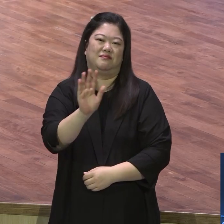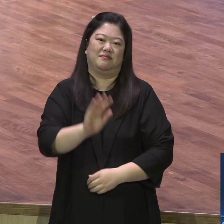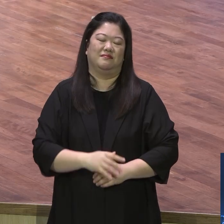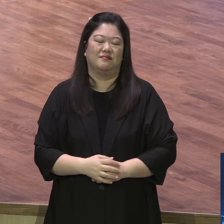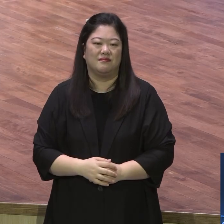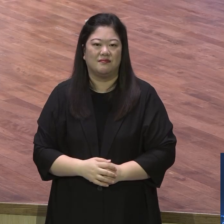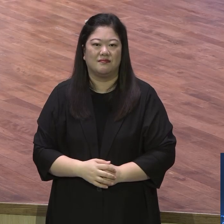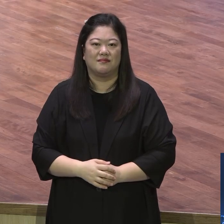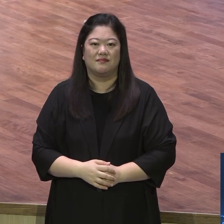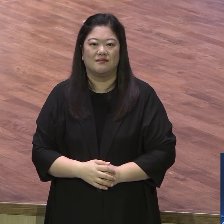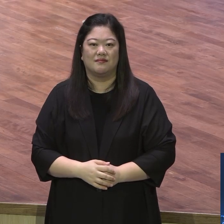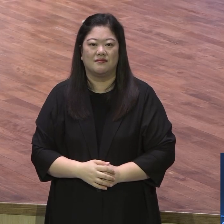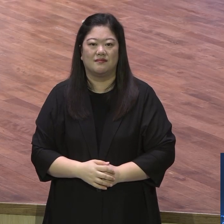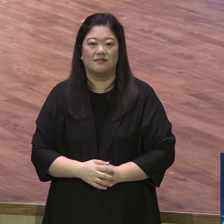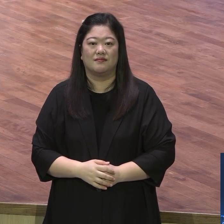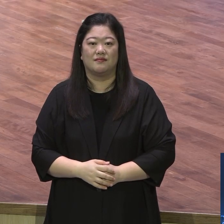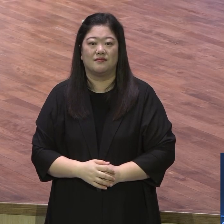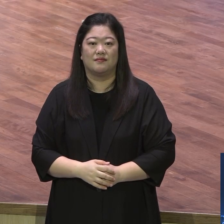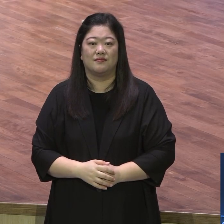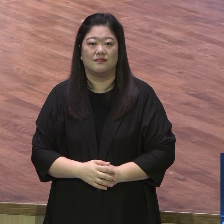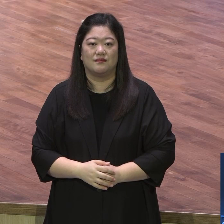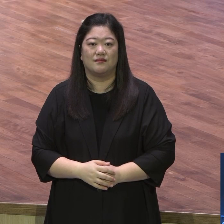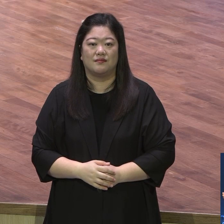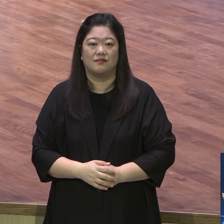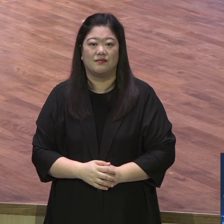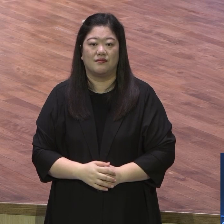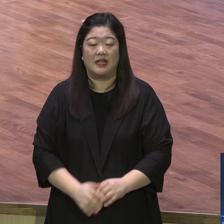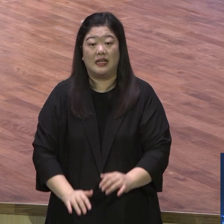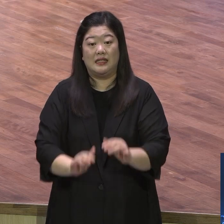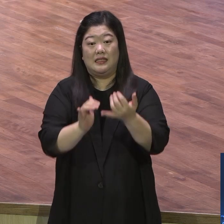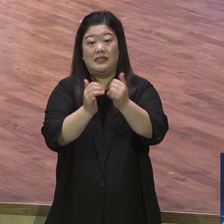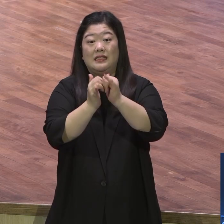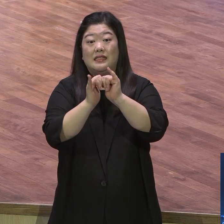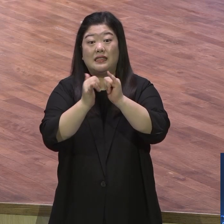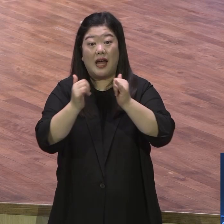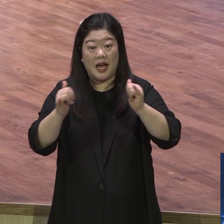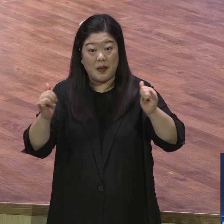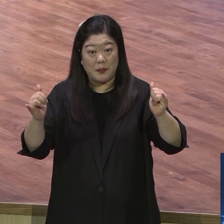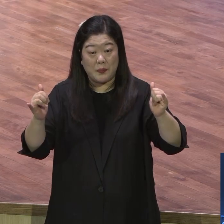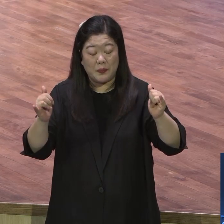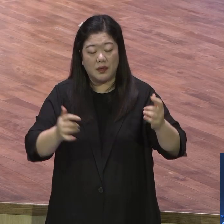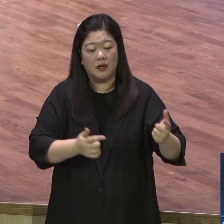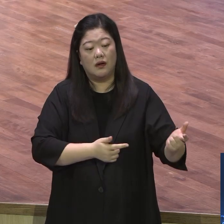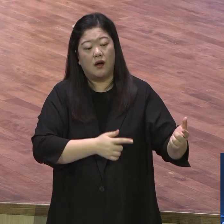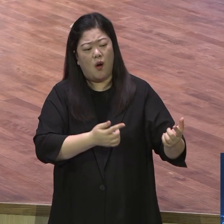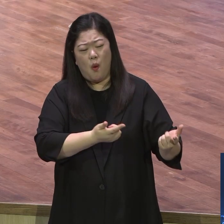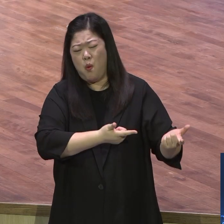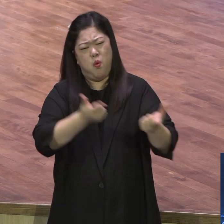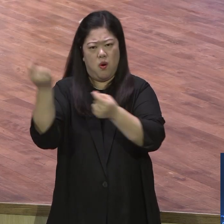모든 인간은 가만히 놔두면 저절로 다 다 멸망 멸망 길 길